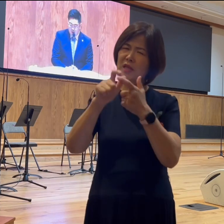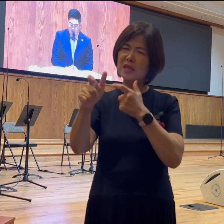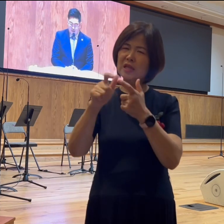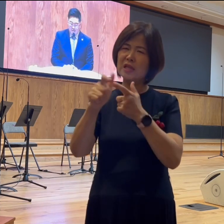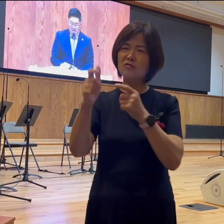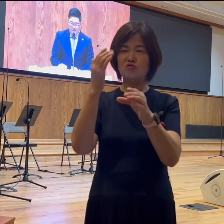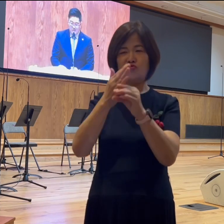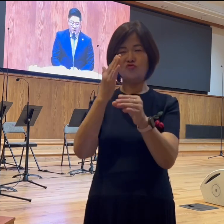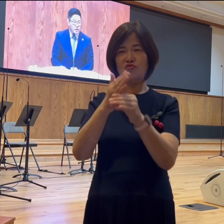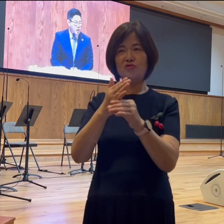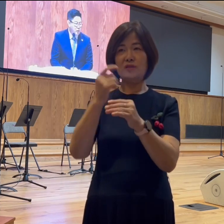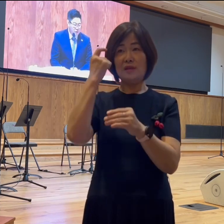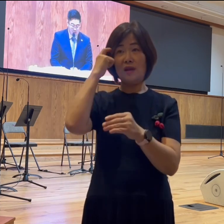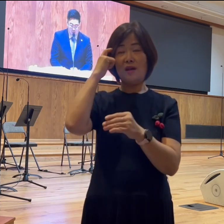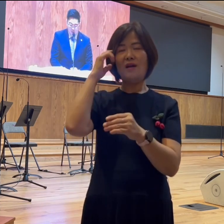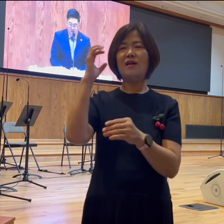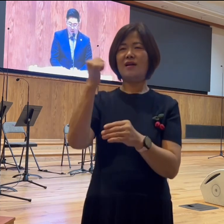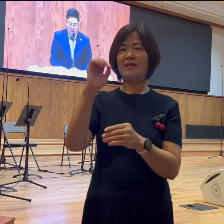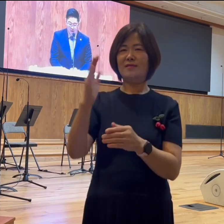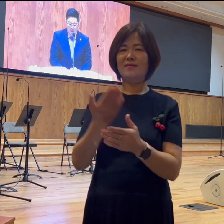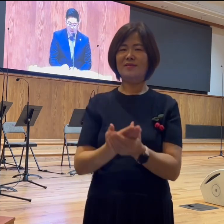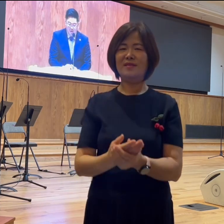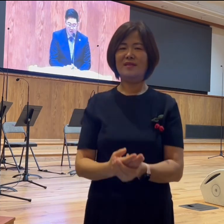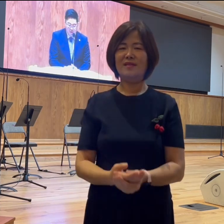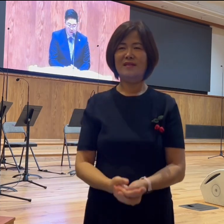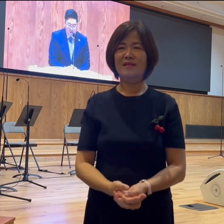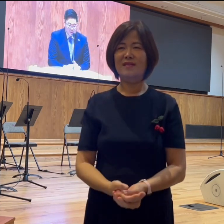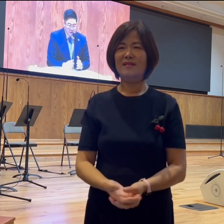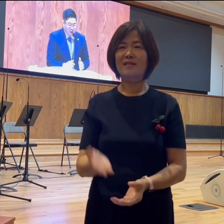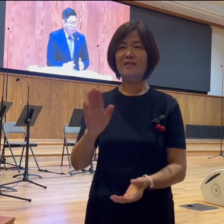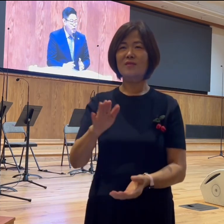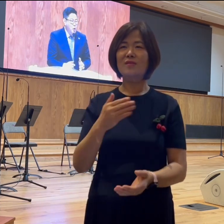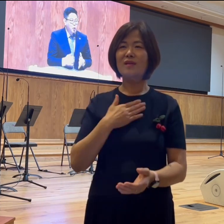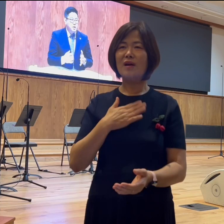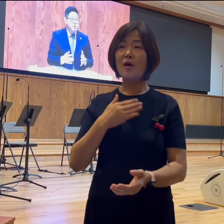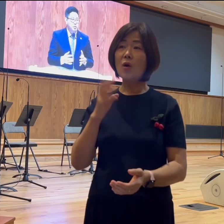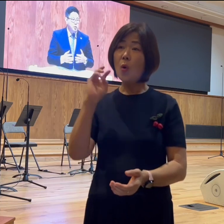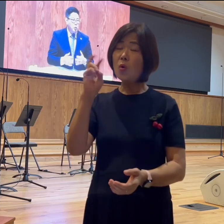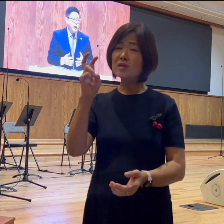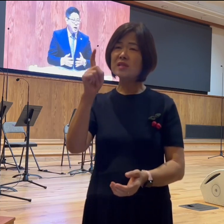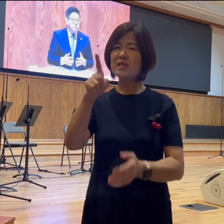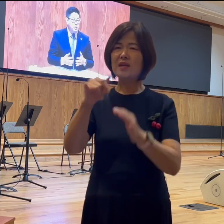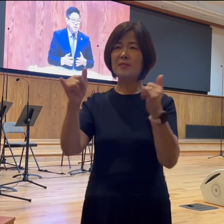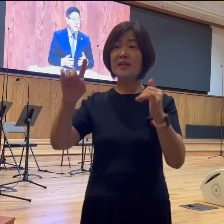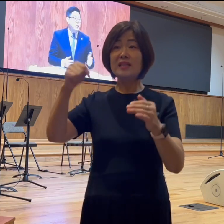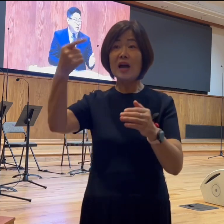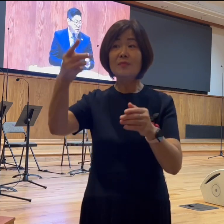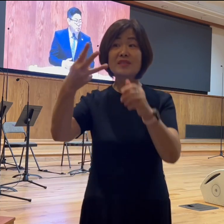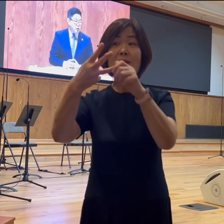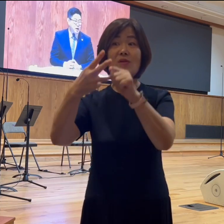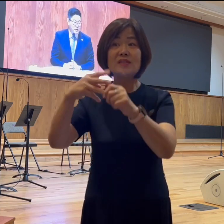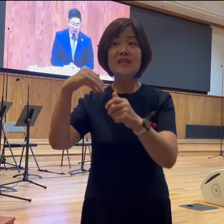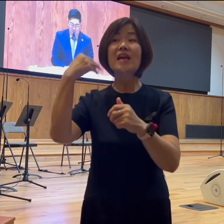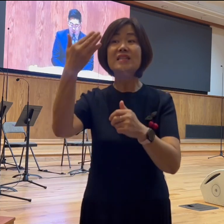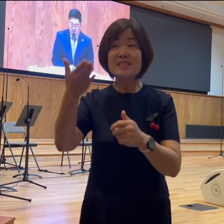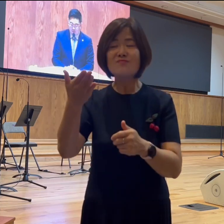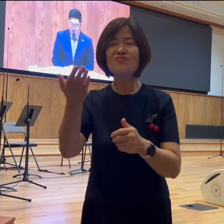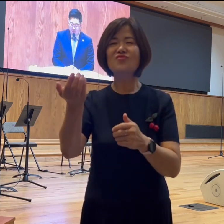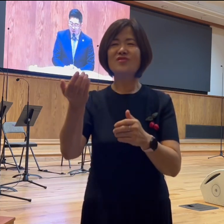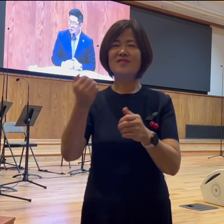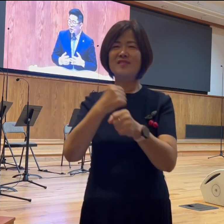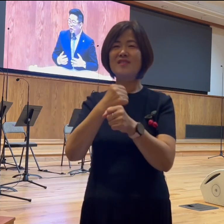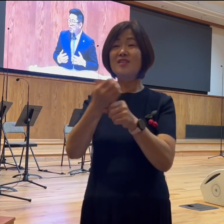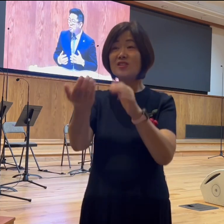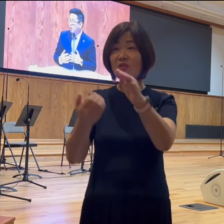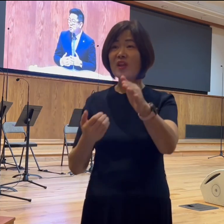걸까? 생각을 하게 되었습니다. 그래서 제가 혹시 이분이 또 다음 그 세 번째 질문을 하실까봐 그